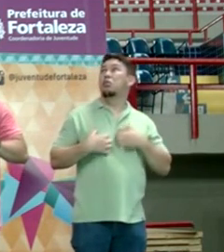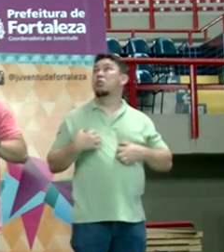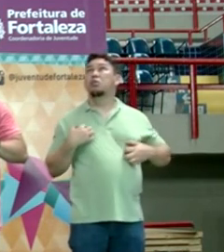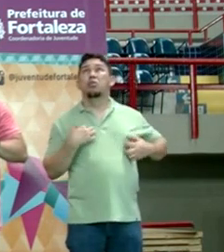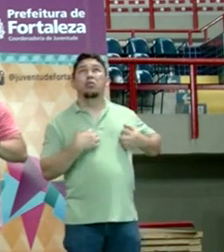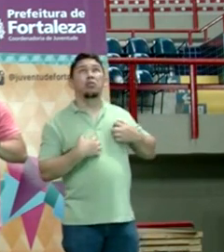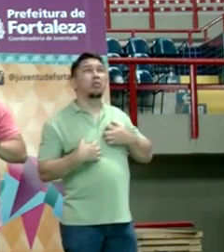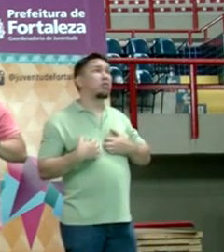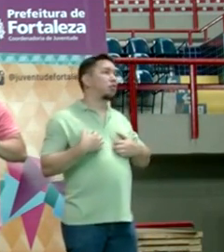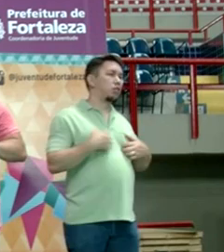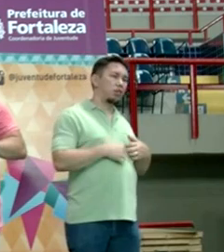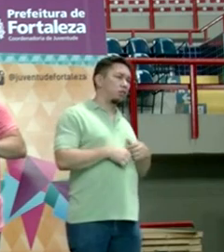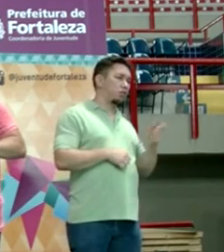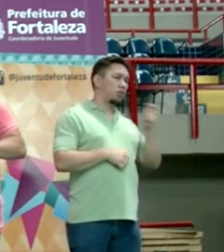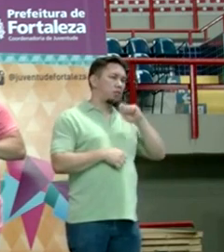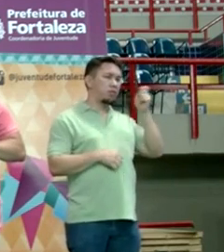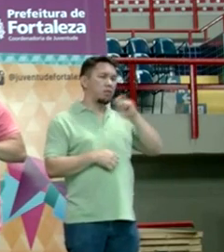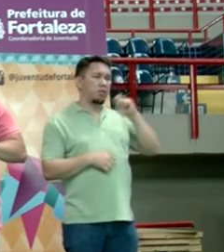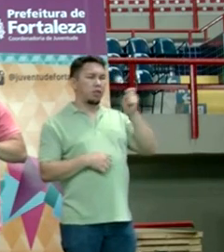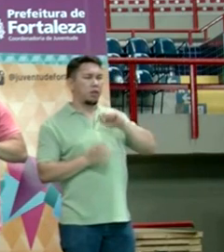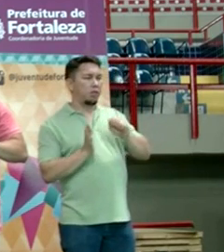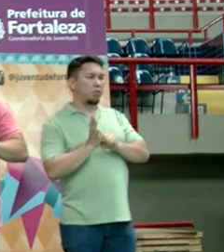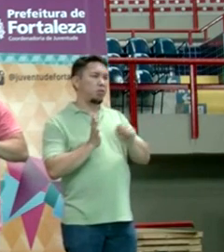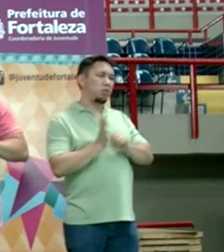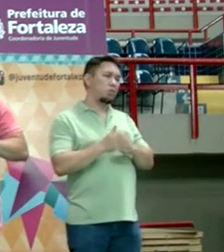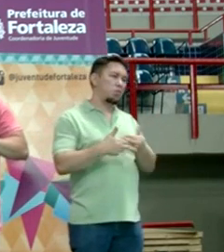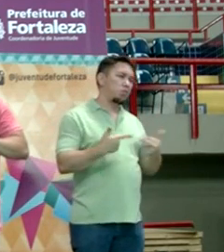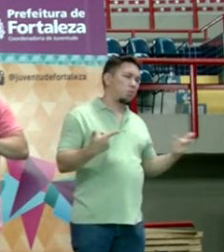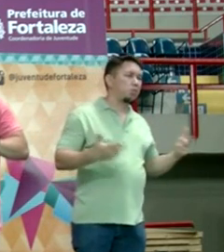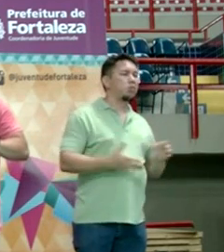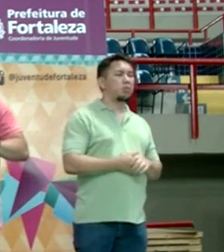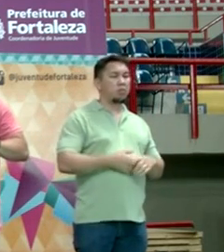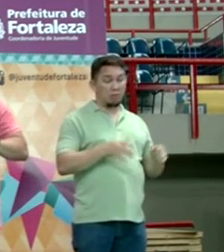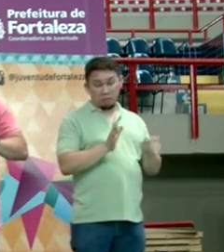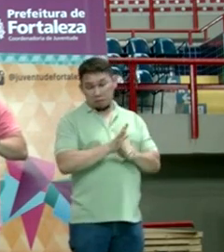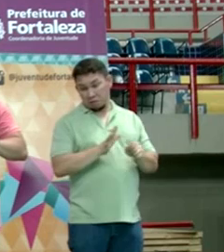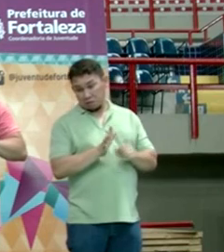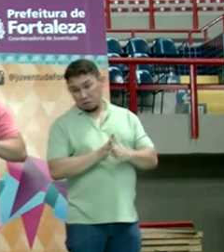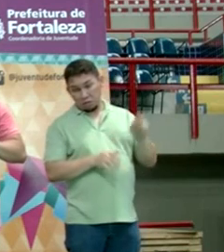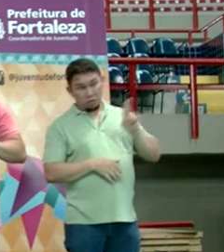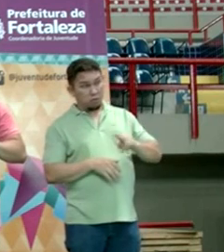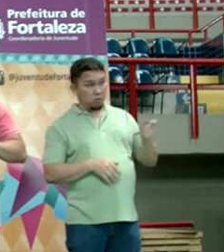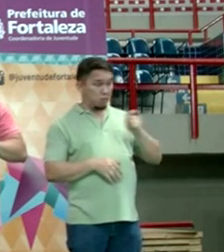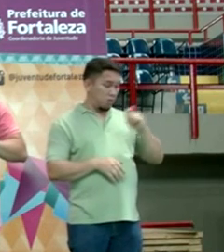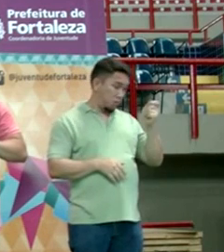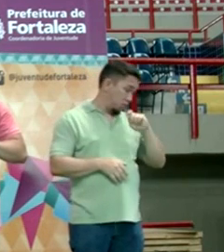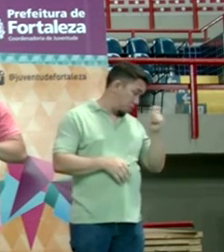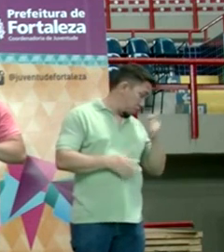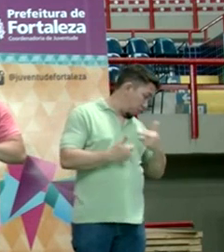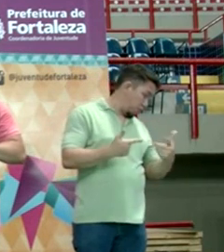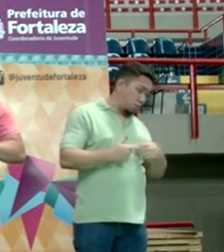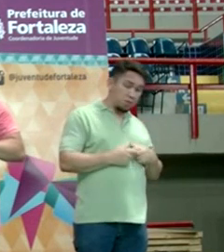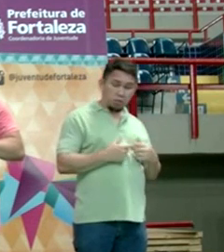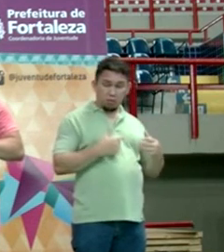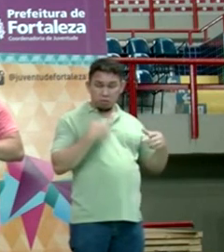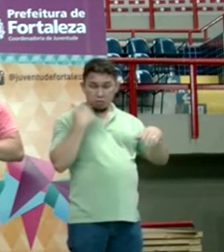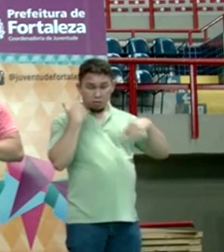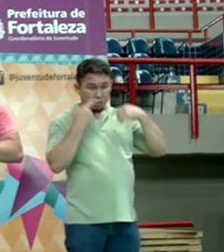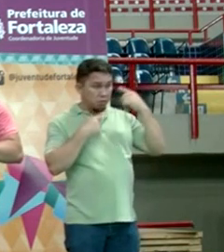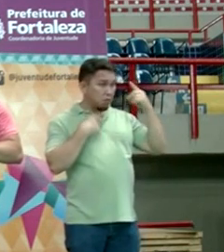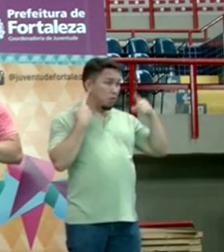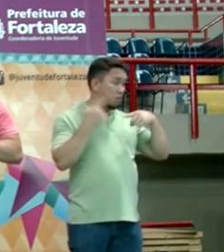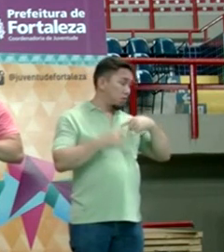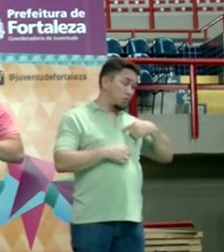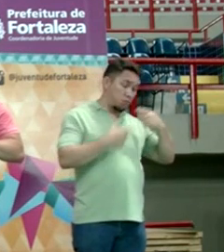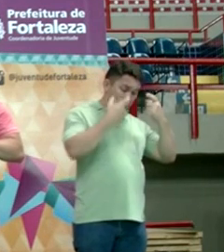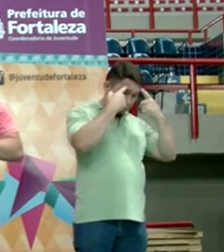e acabaram usando muita droga. Eram jovens. Usaram tanta droga, que ficaram muito